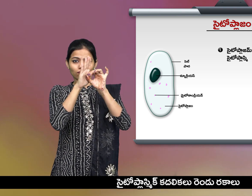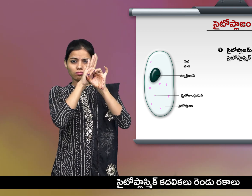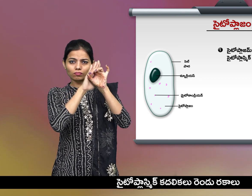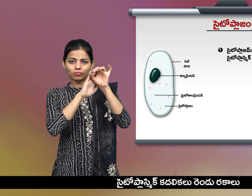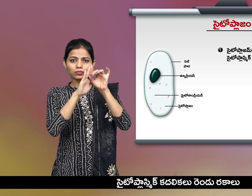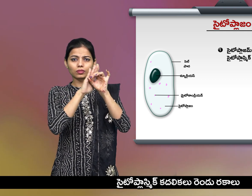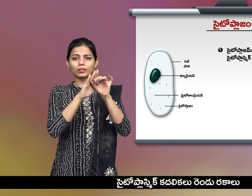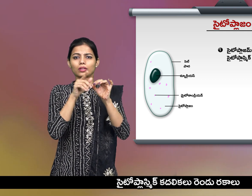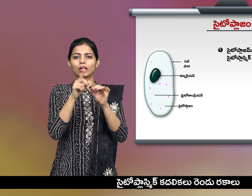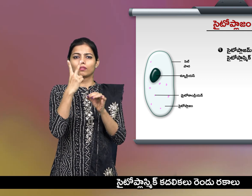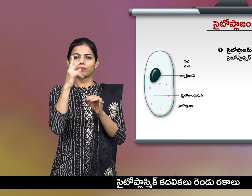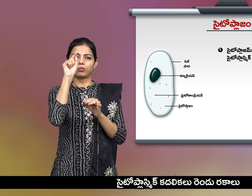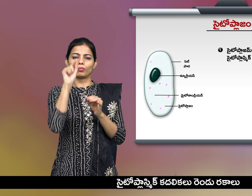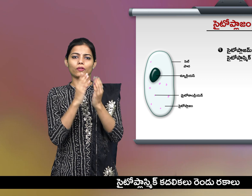సైటోప్లాజ్మిక్ కదలికలు 2 రకాలు.